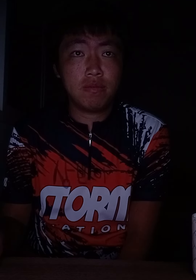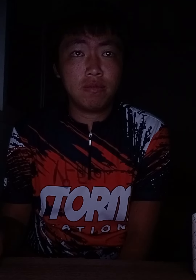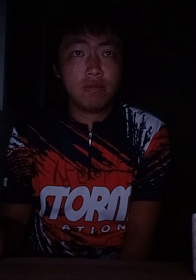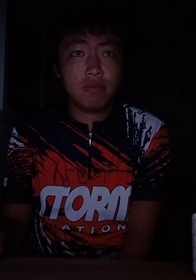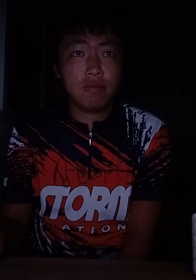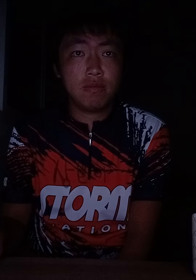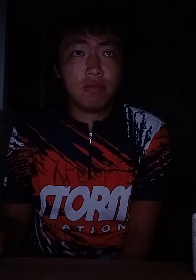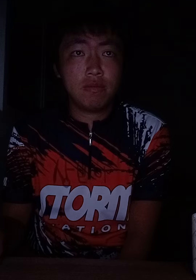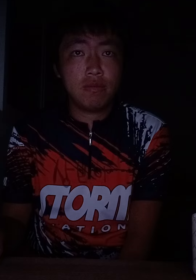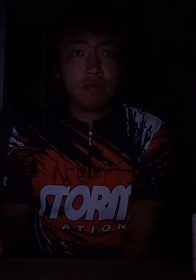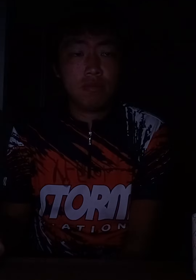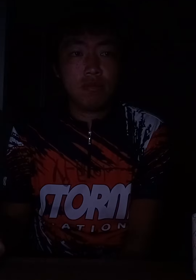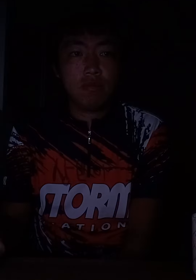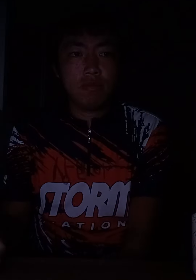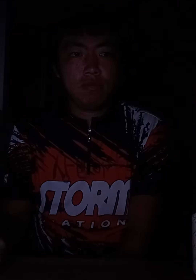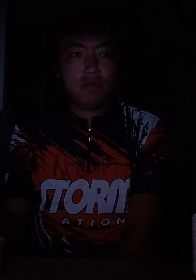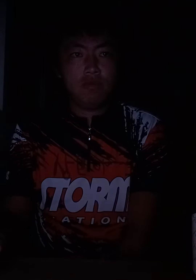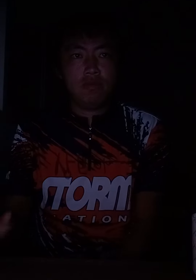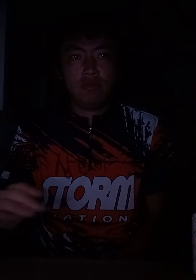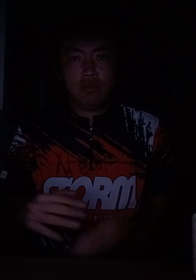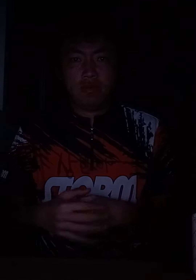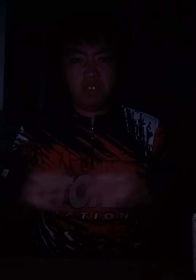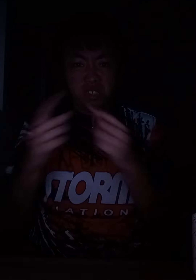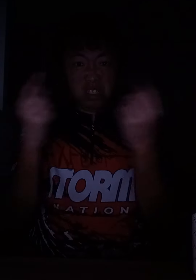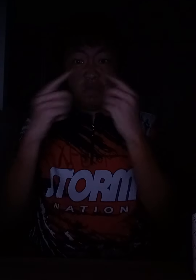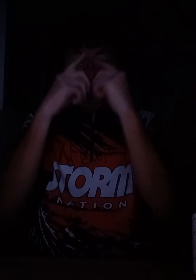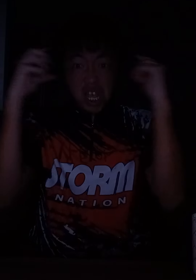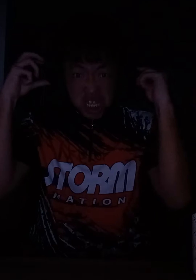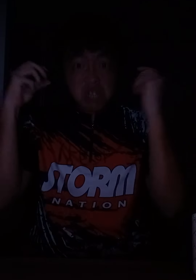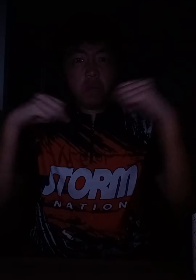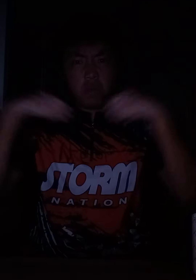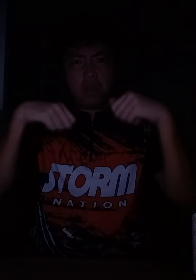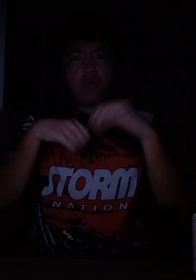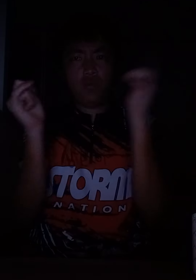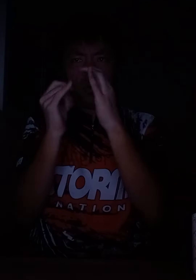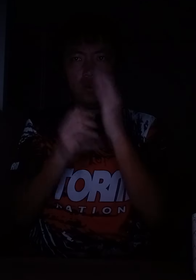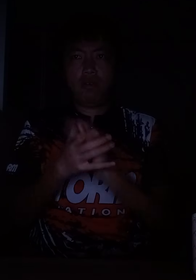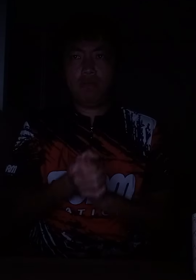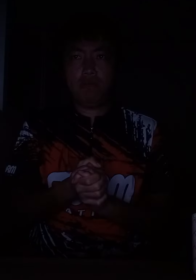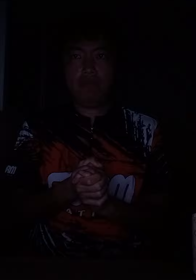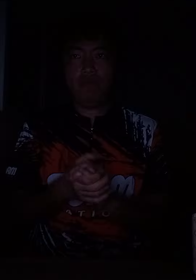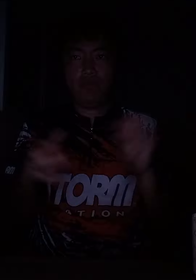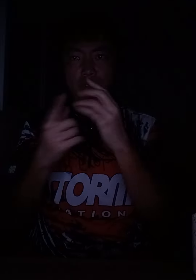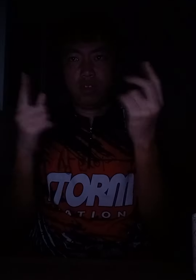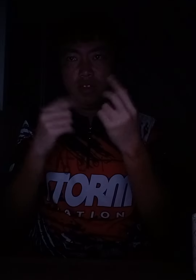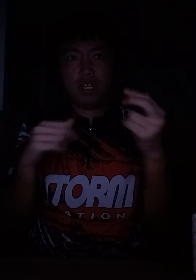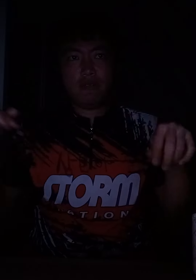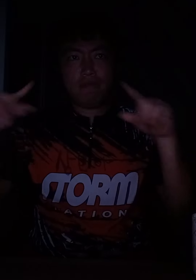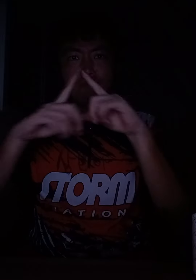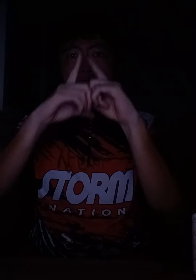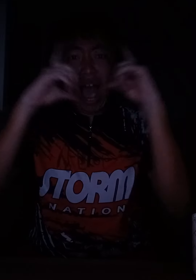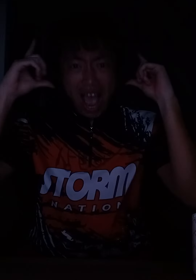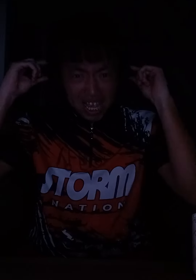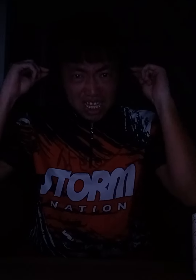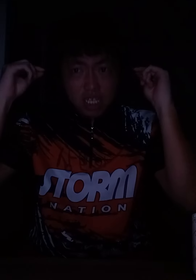지하철에서 마스크 관련 폭행 사건이 또 벌어졌습니다. 한 70대 남성이 마스크를 써달라는